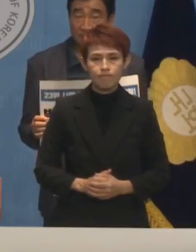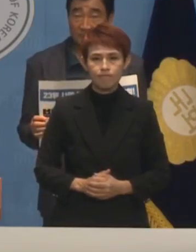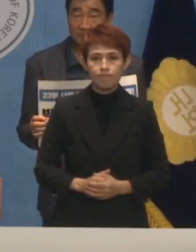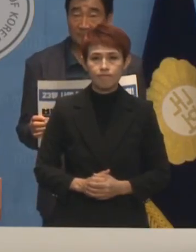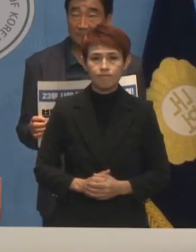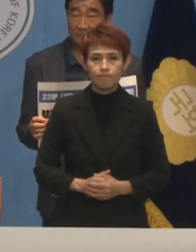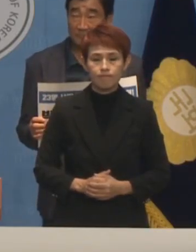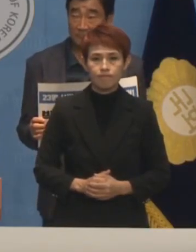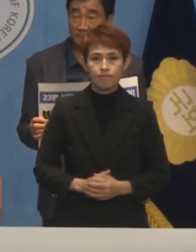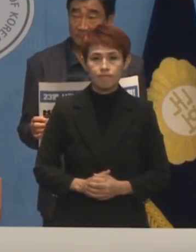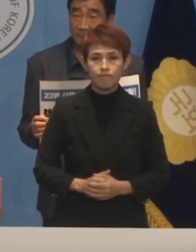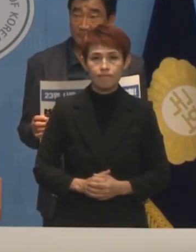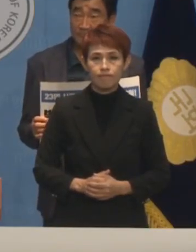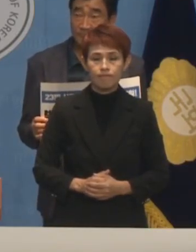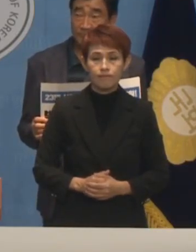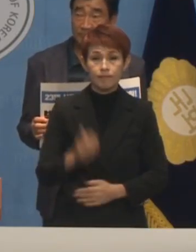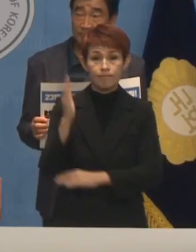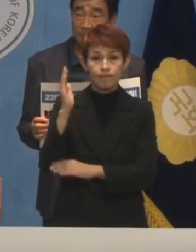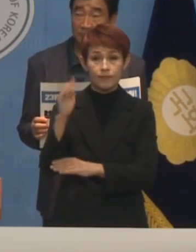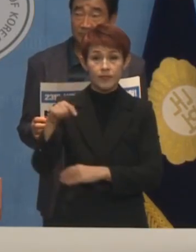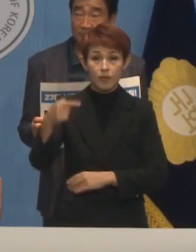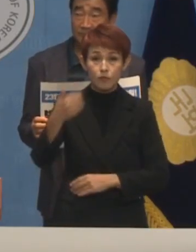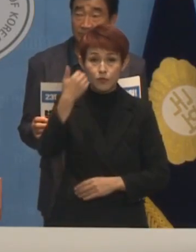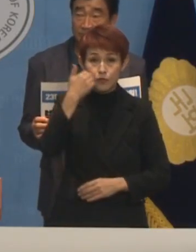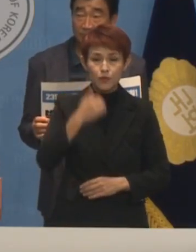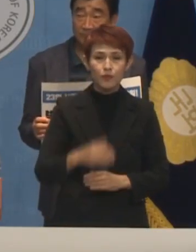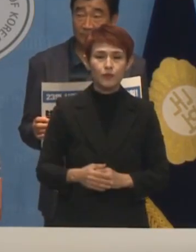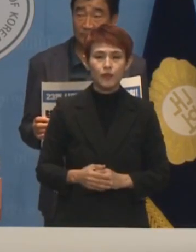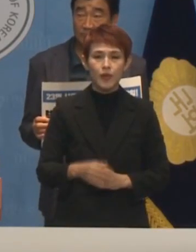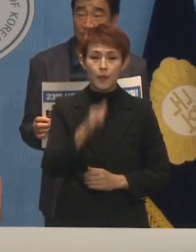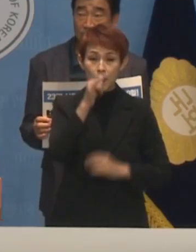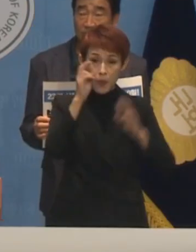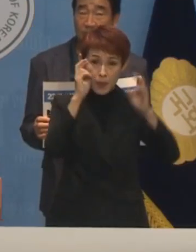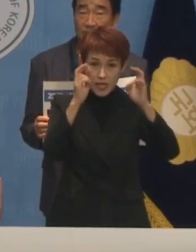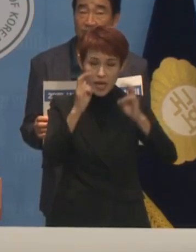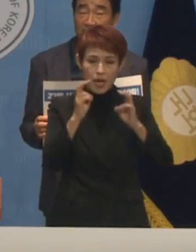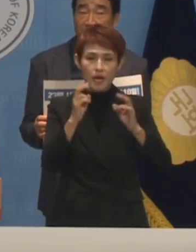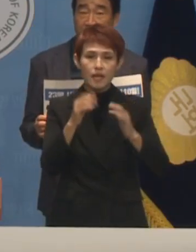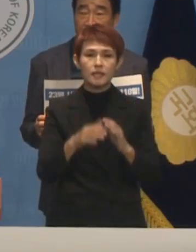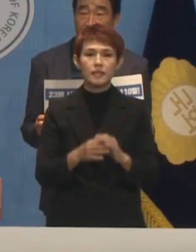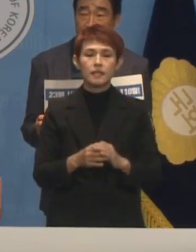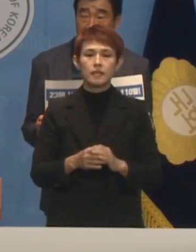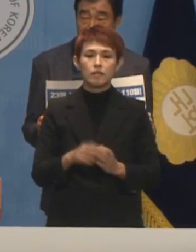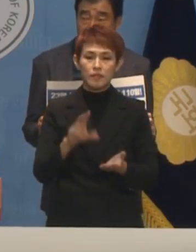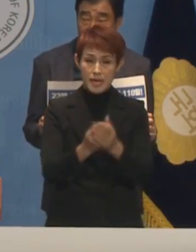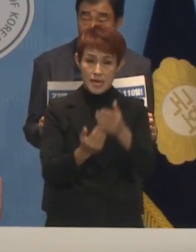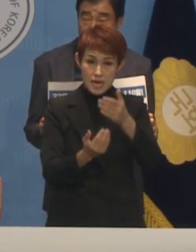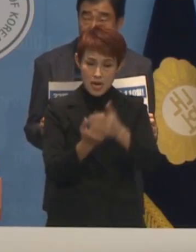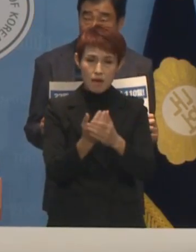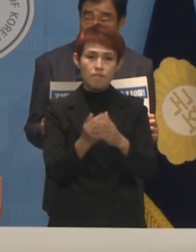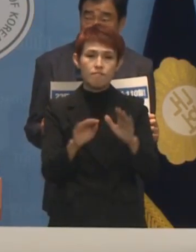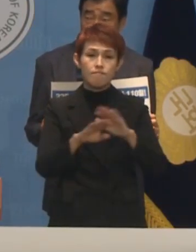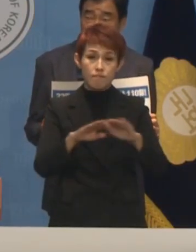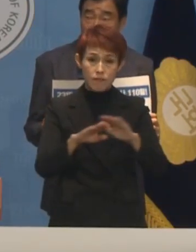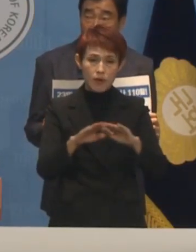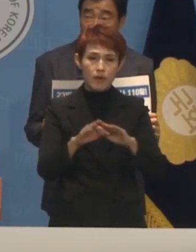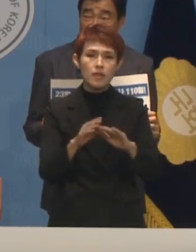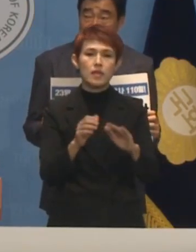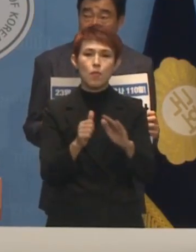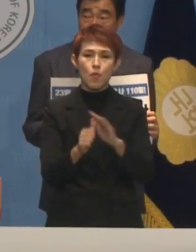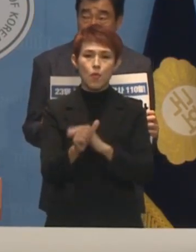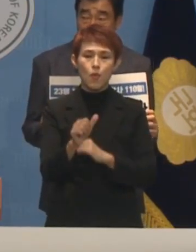예, 다음 발언 바로 이어가도록 하겠습니다. 아리셀 중대재해참사대책위 공동대표 양한웅